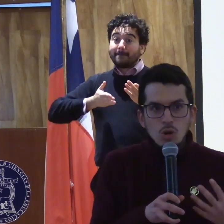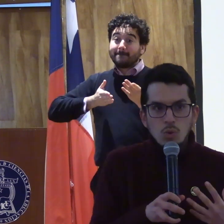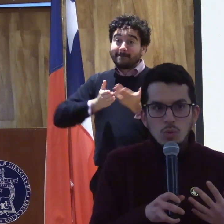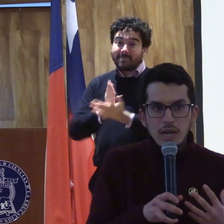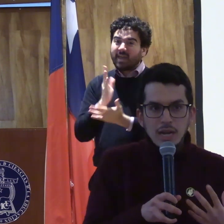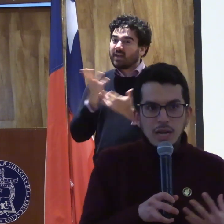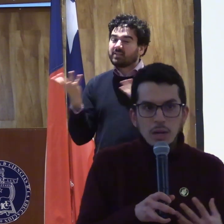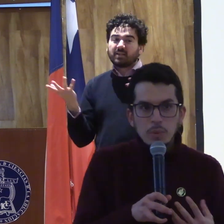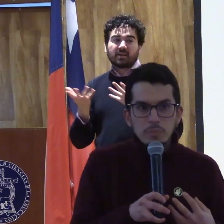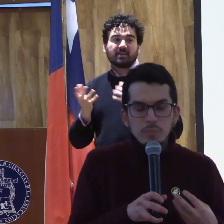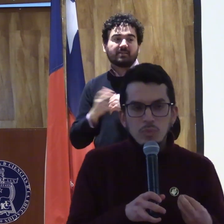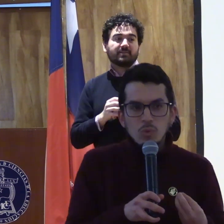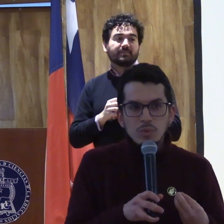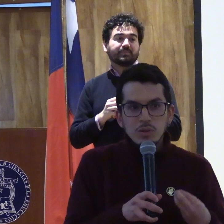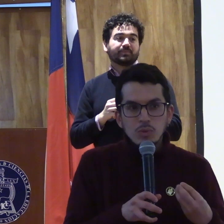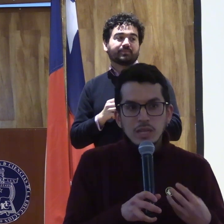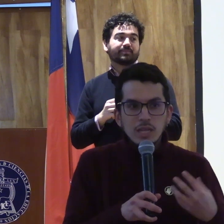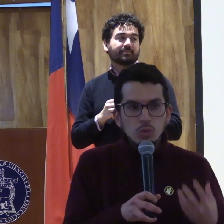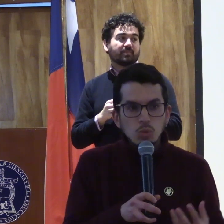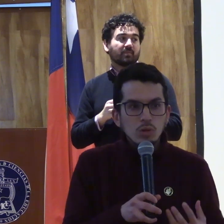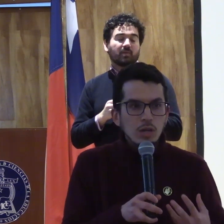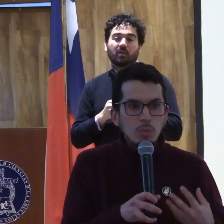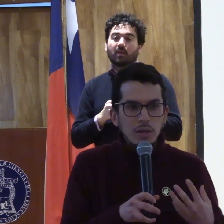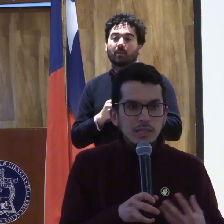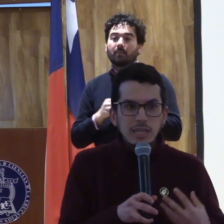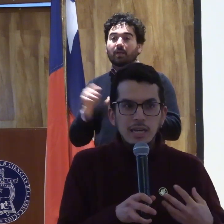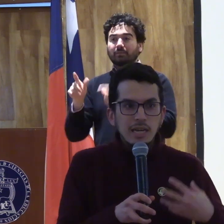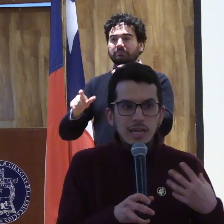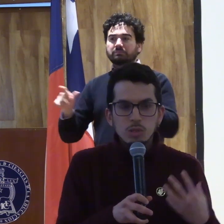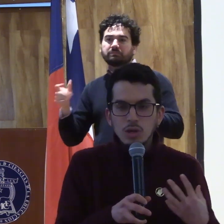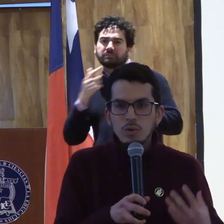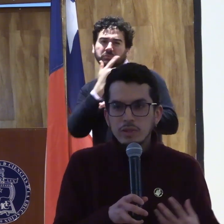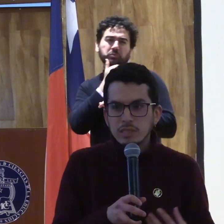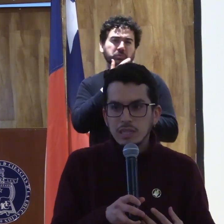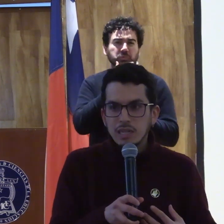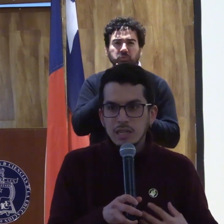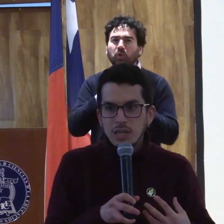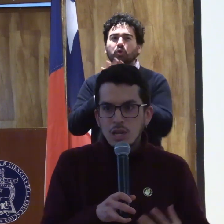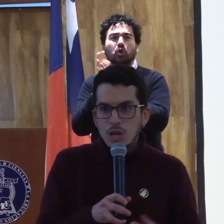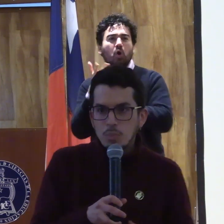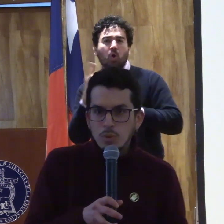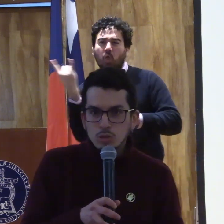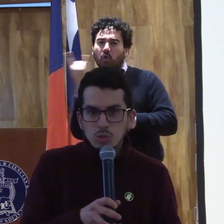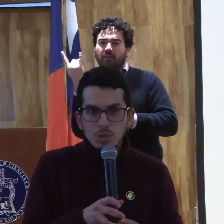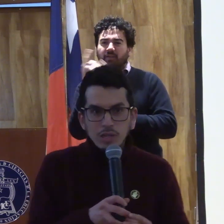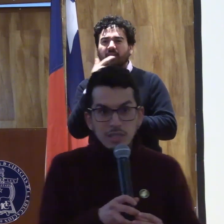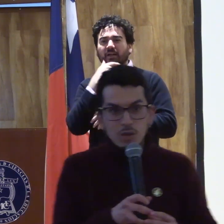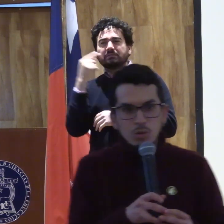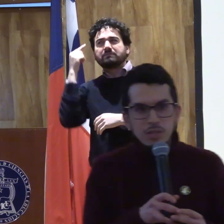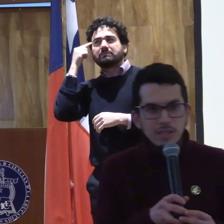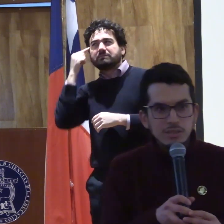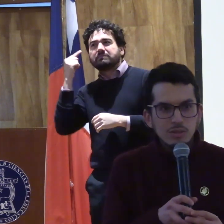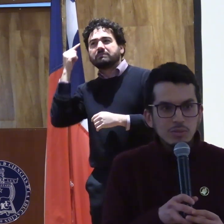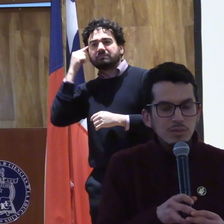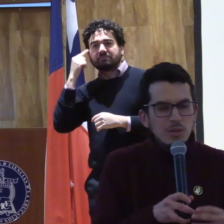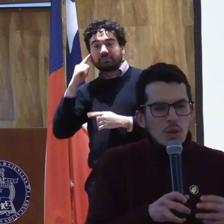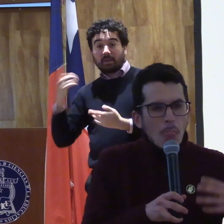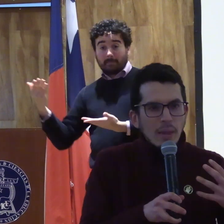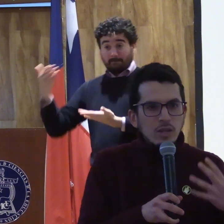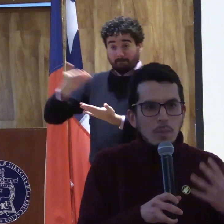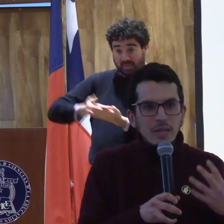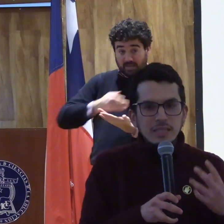con una inquietud que nos plantea a toda la universidad el profesor Cristian Cortés,